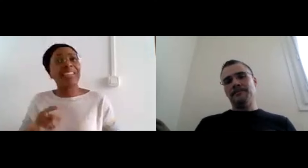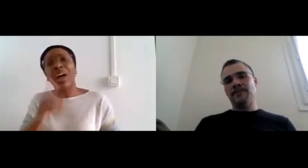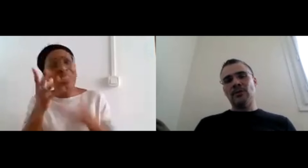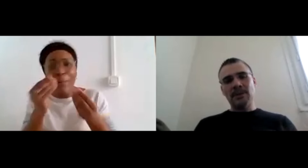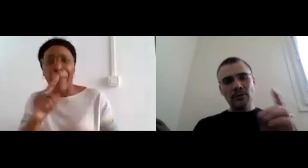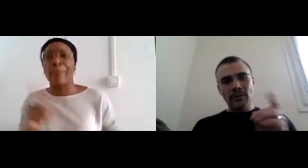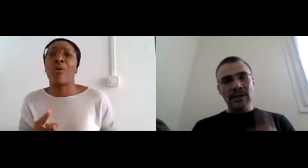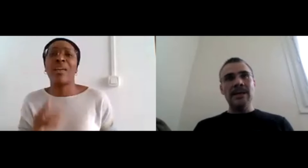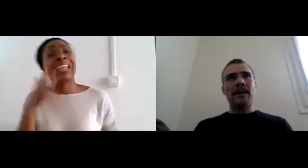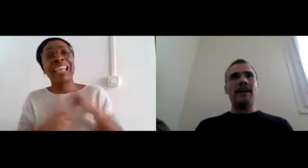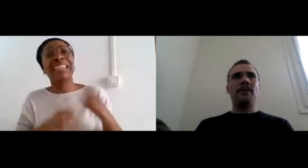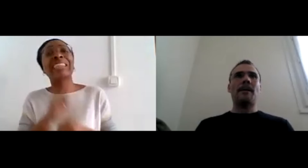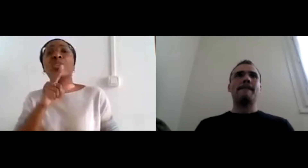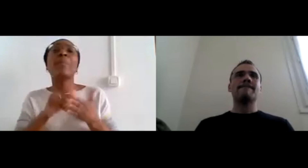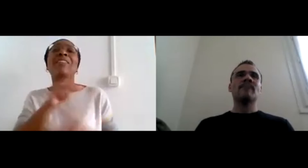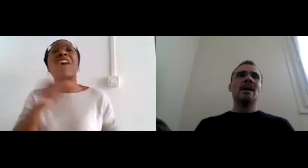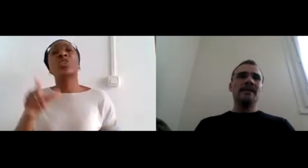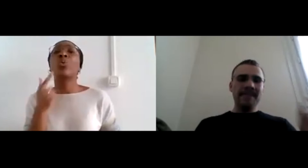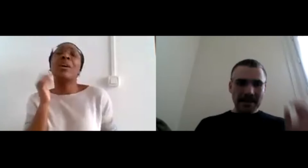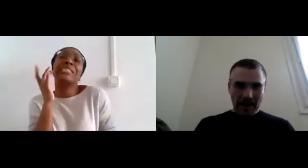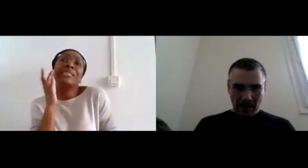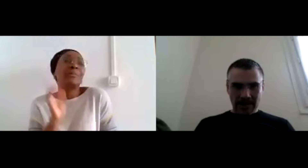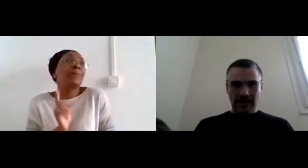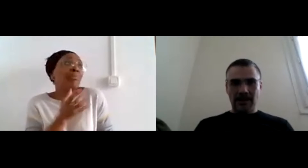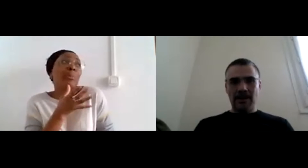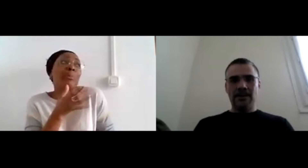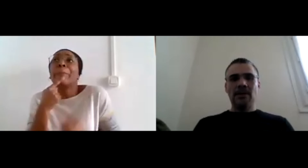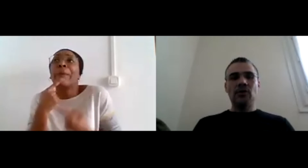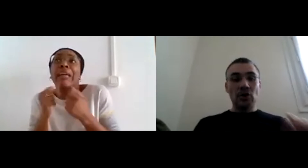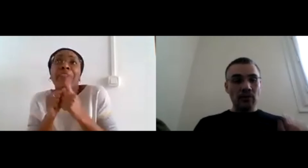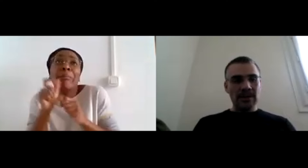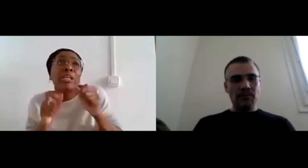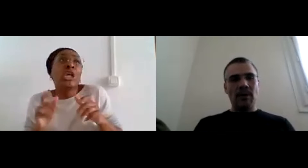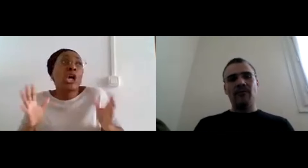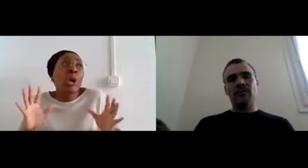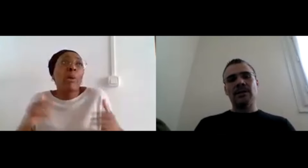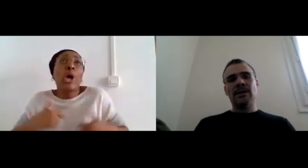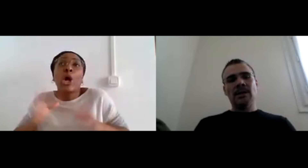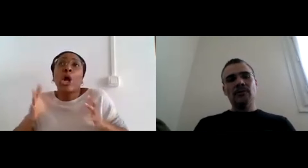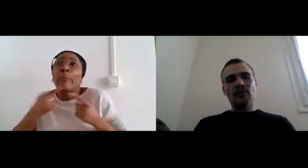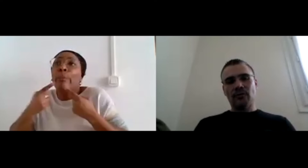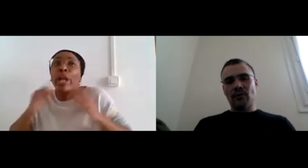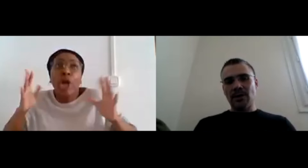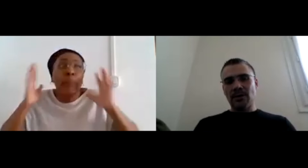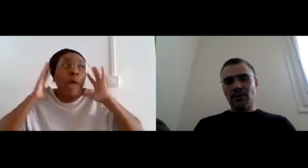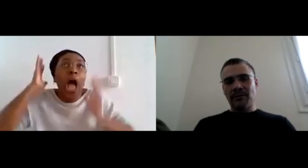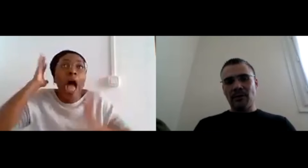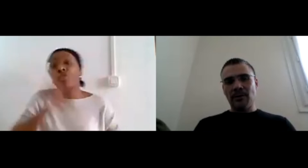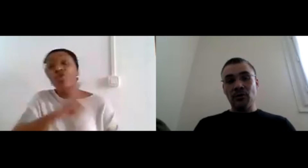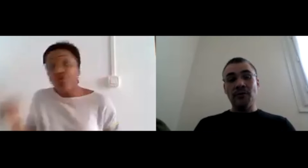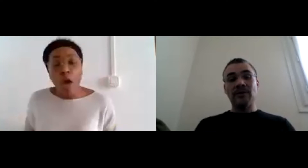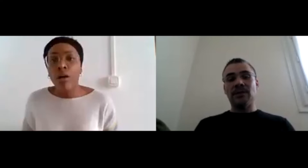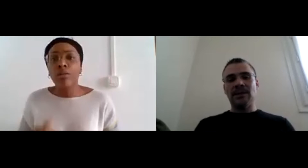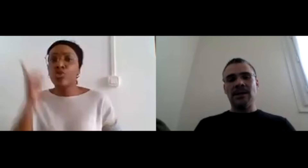année, parce que bien souvent, on est lié par la peur. N'aie pas peur cette année. Tu es choisi pour influencer ton entourage et ton